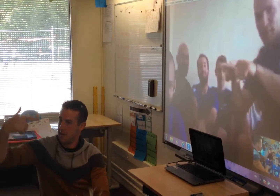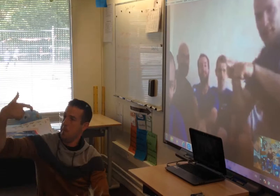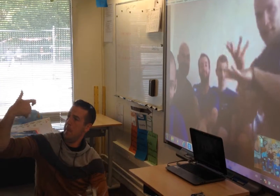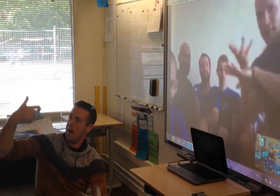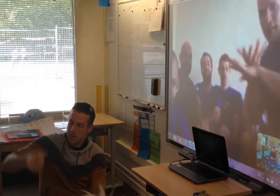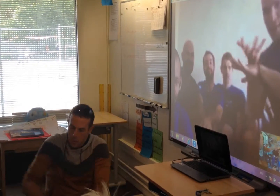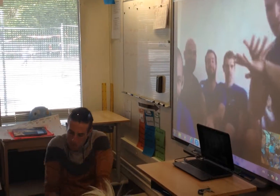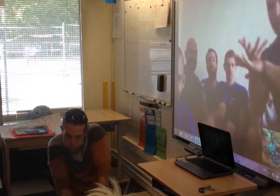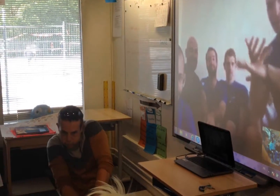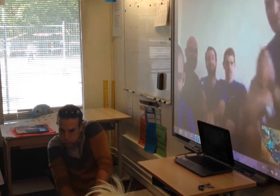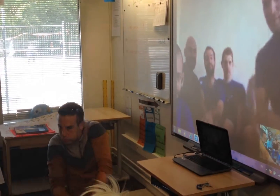défense?